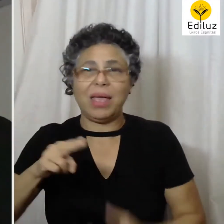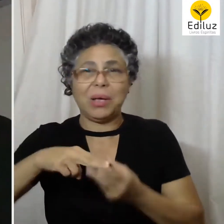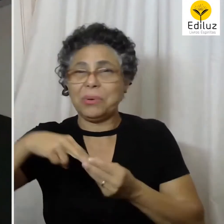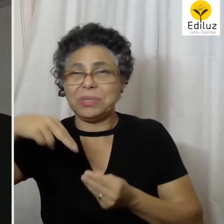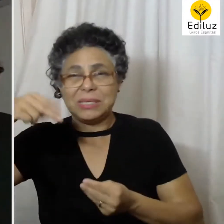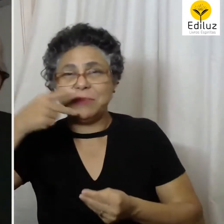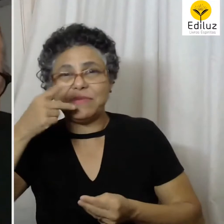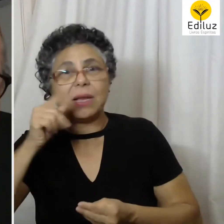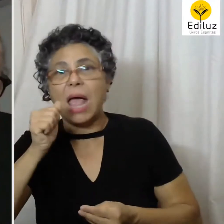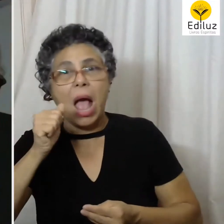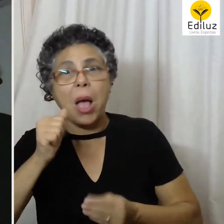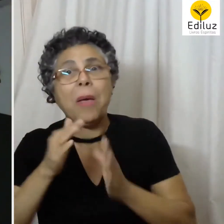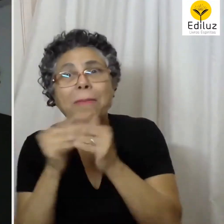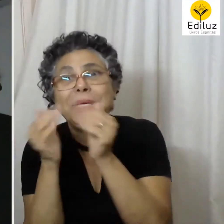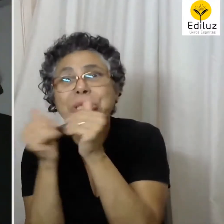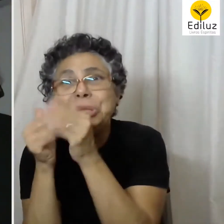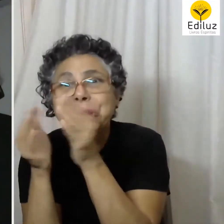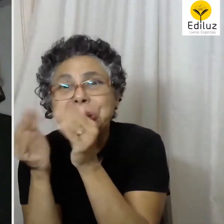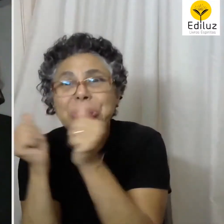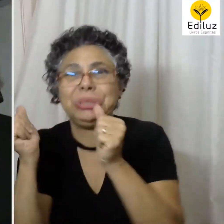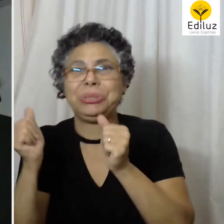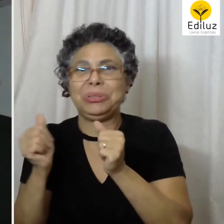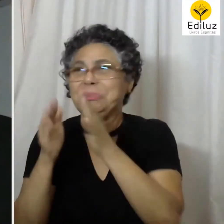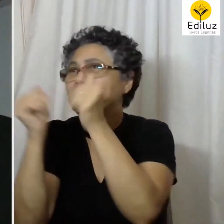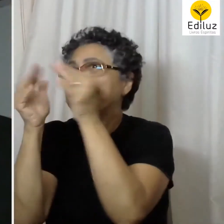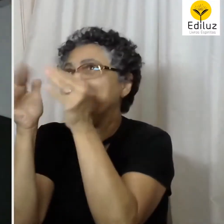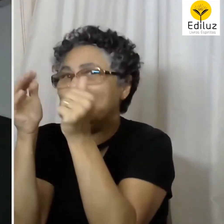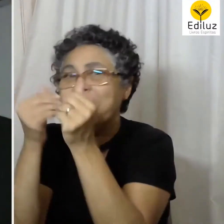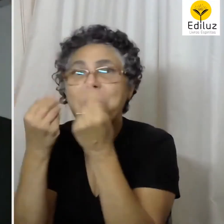não. Implorou